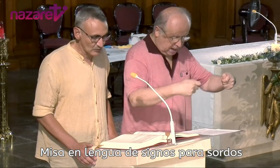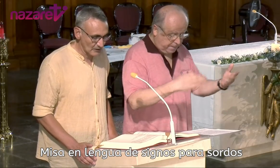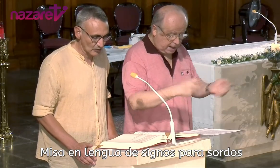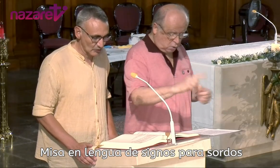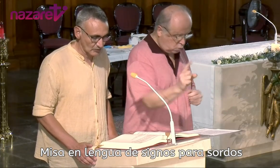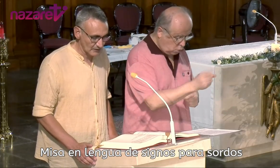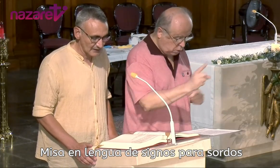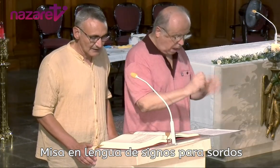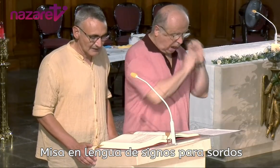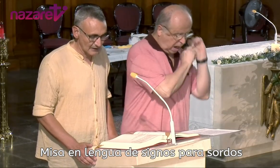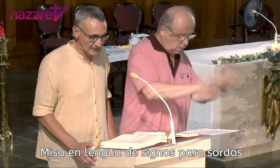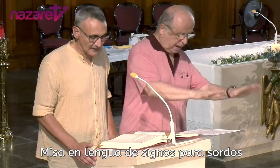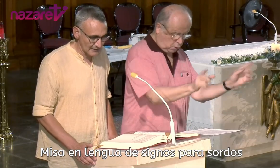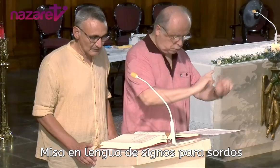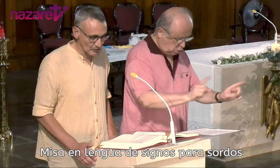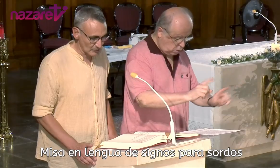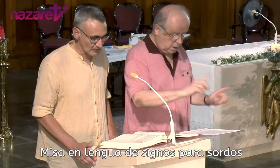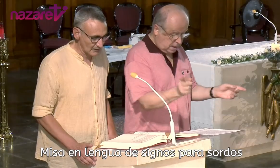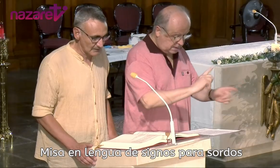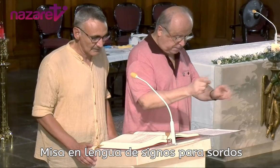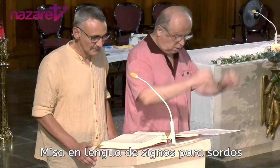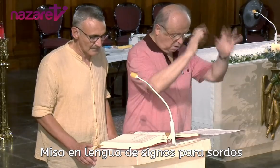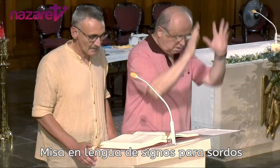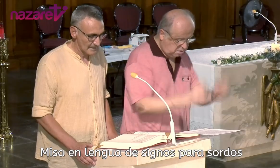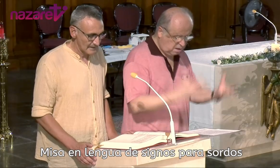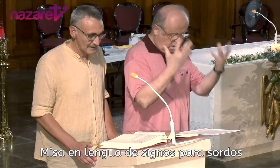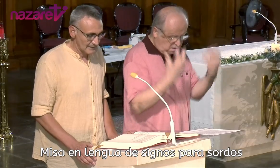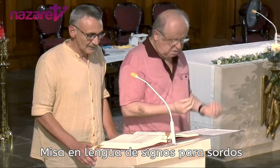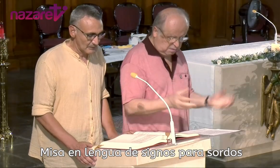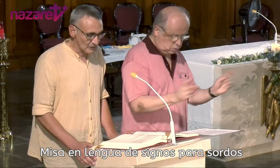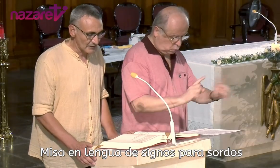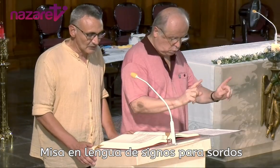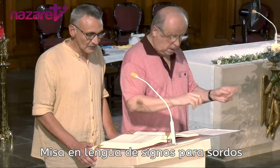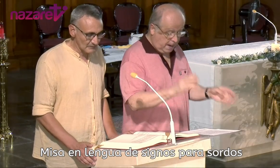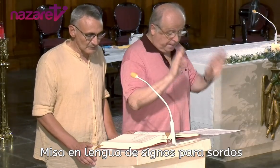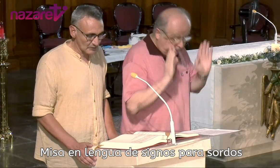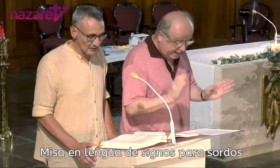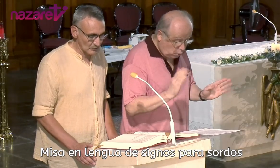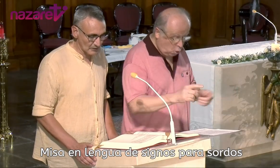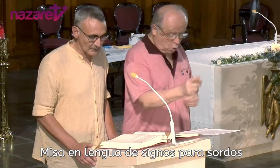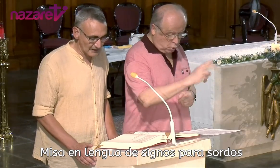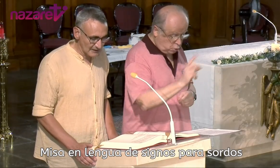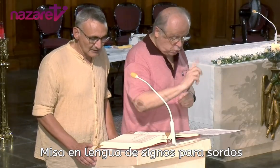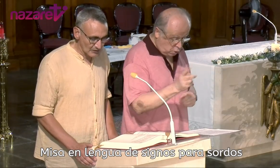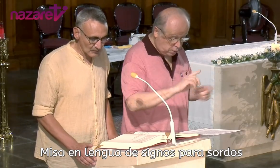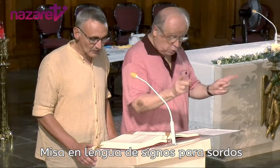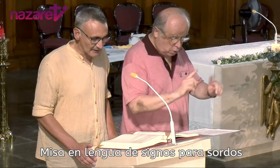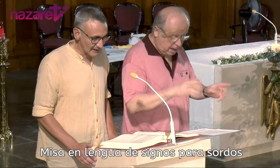en nosotros y la vida en vosotros. Pero teniendo en el mismo espíritu de fe, según lo que está